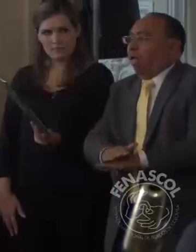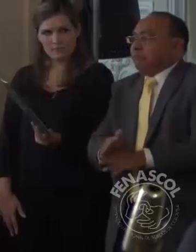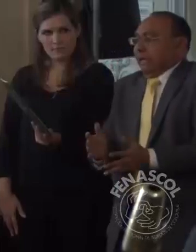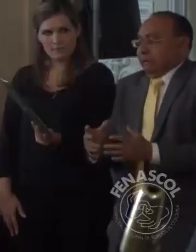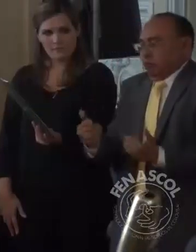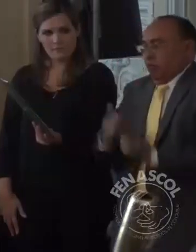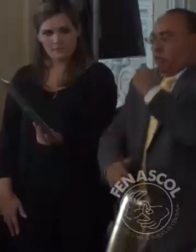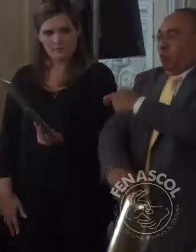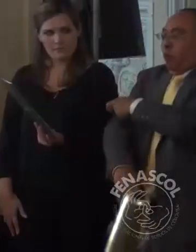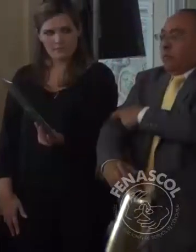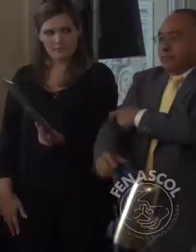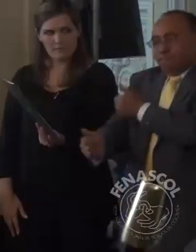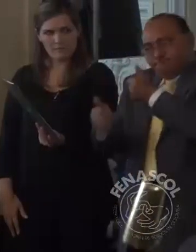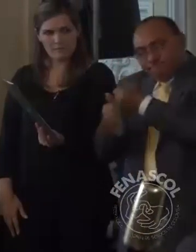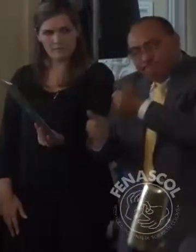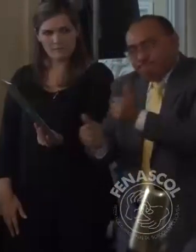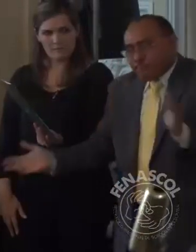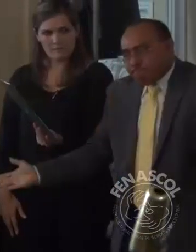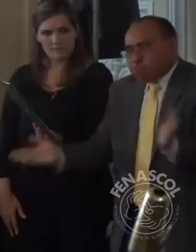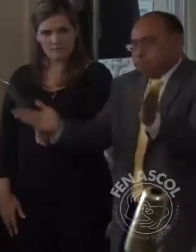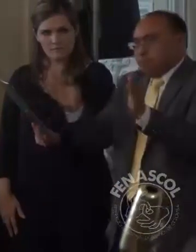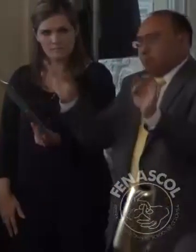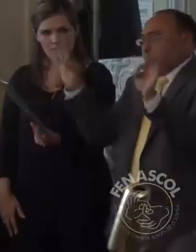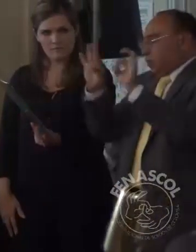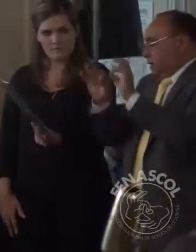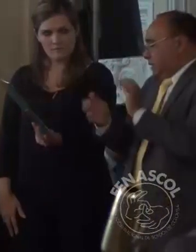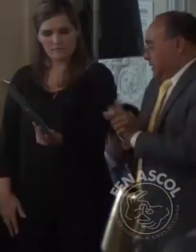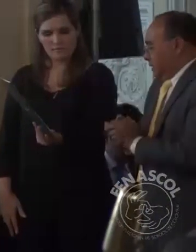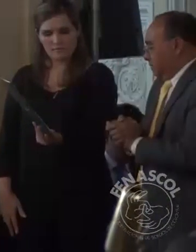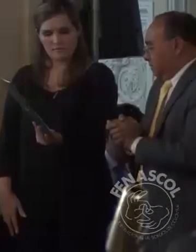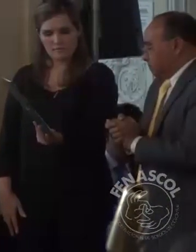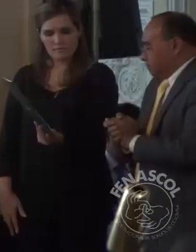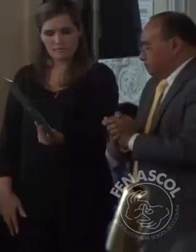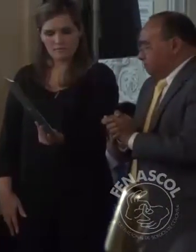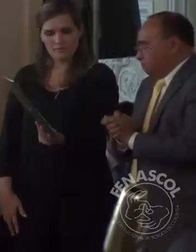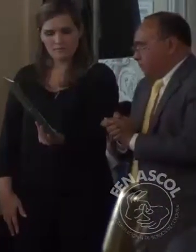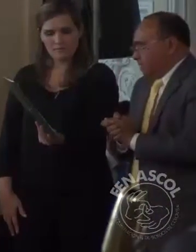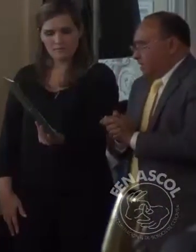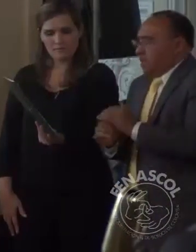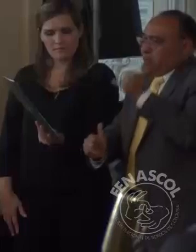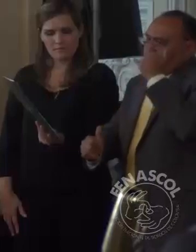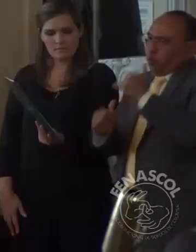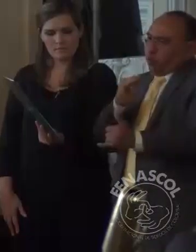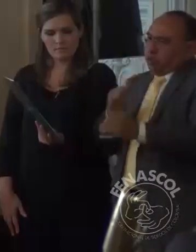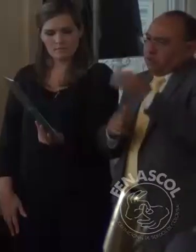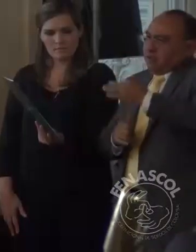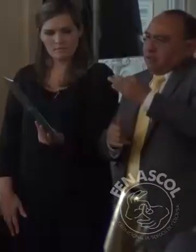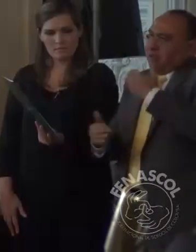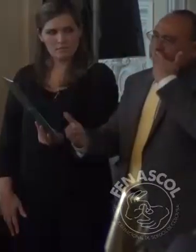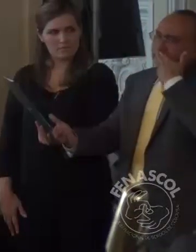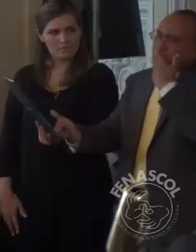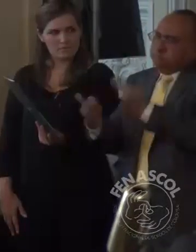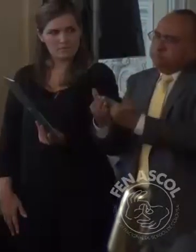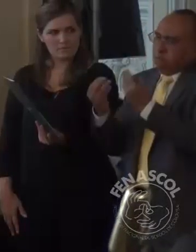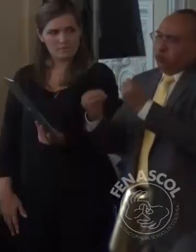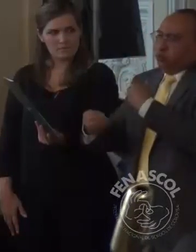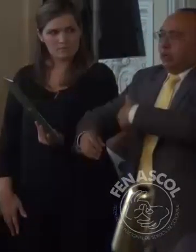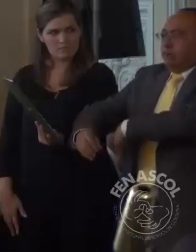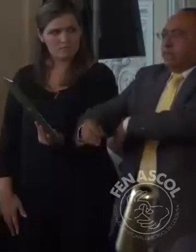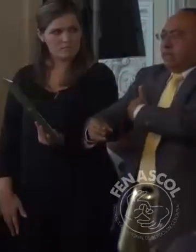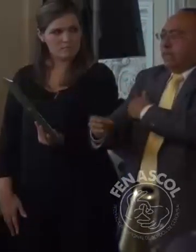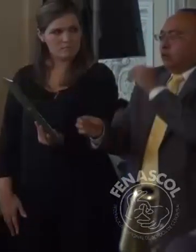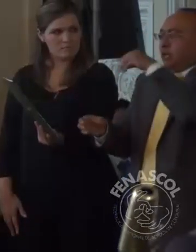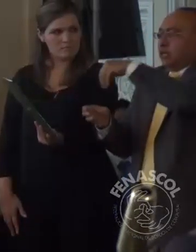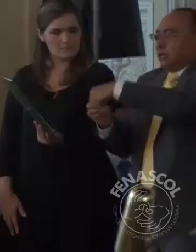se haya aplicado en su totalidad. Por eso necesitamos este sistema independiente para trabajar. De